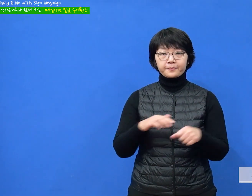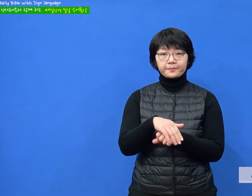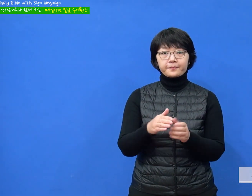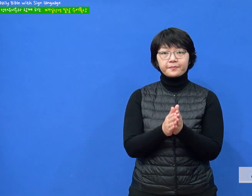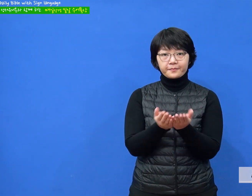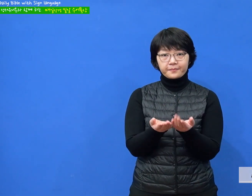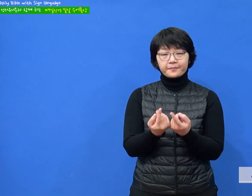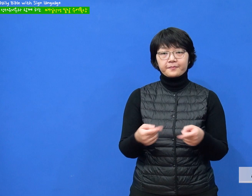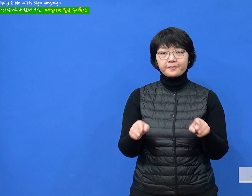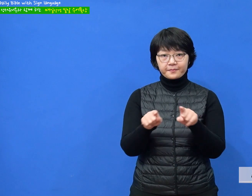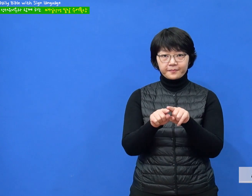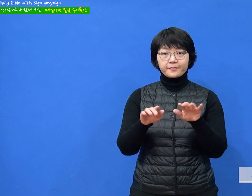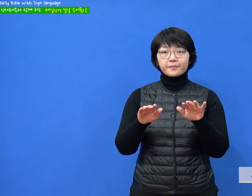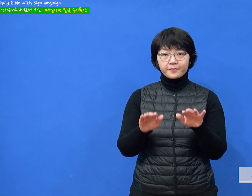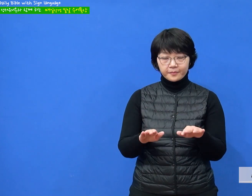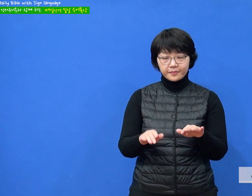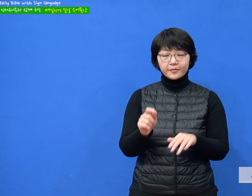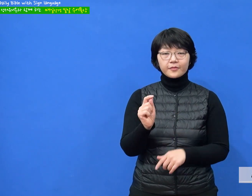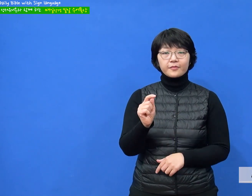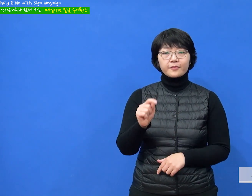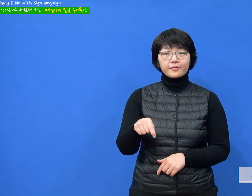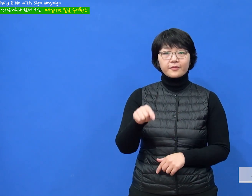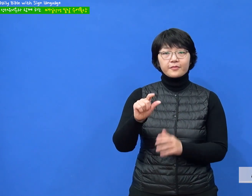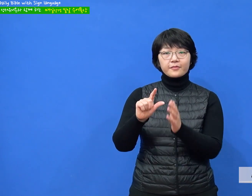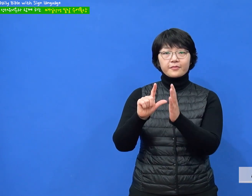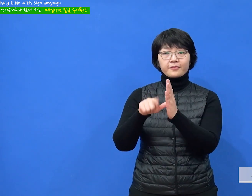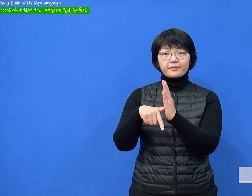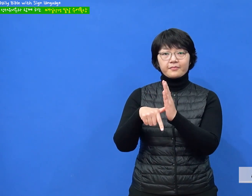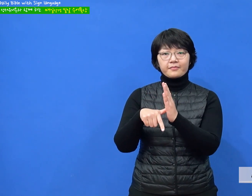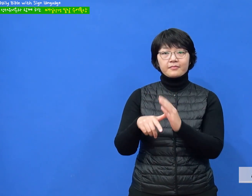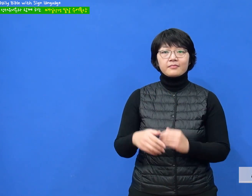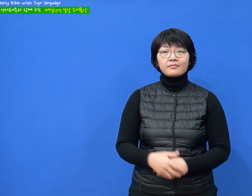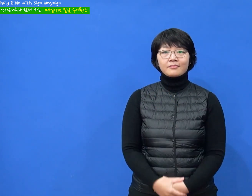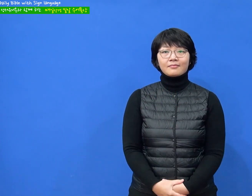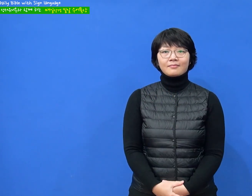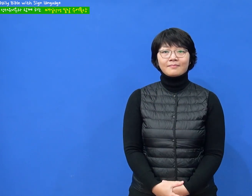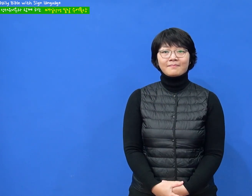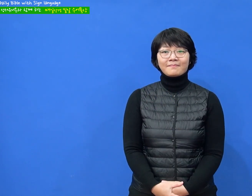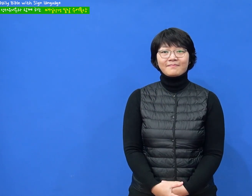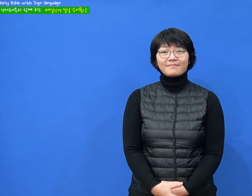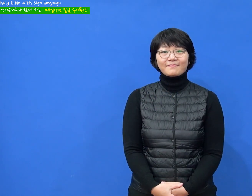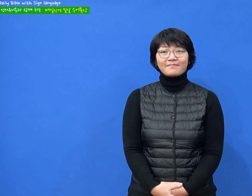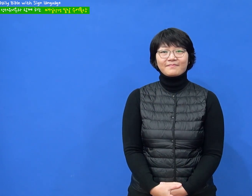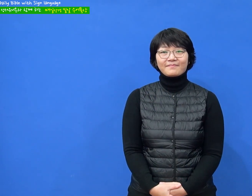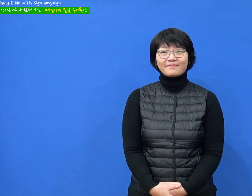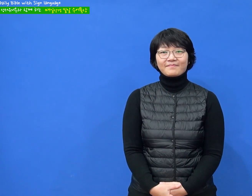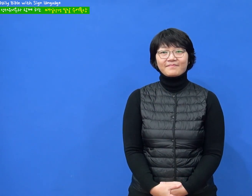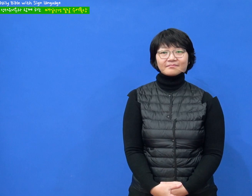매일 성경과 함께하는 오늘의 큐티 시간입니다.